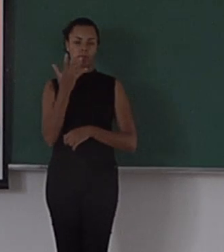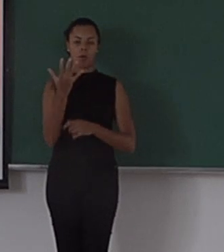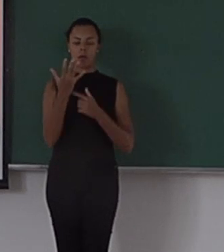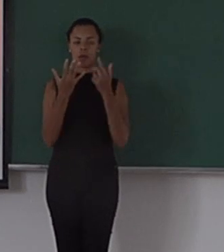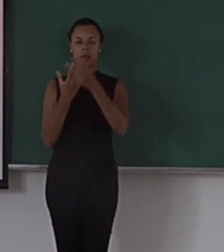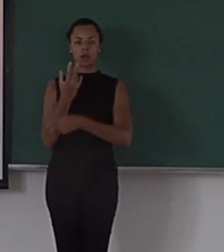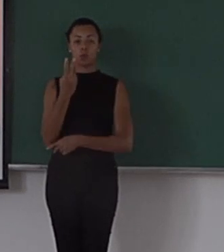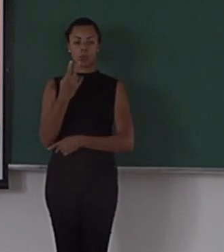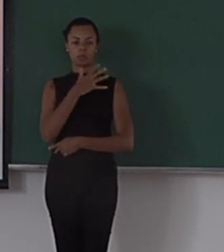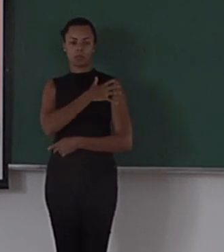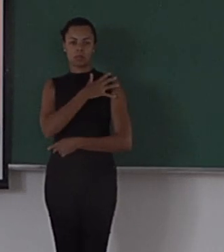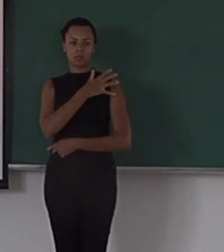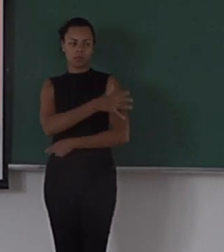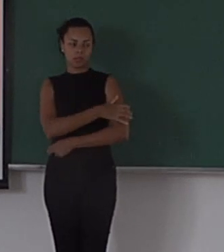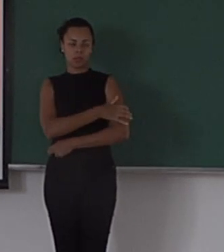mão com ácido